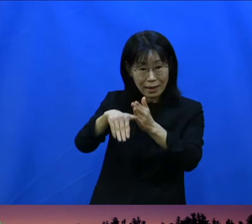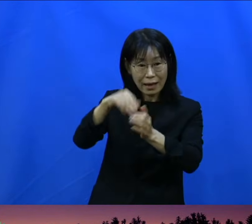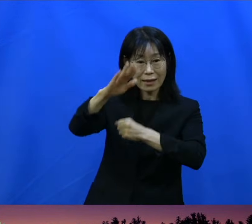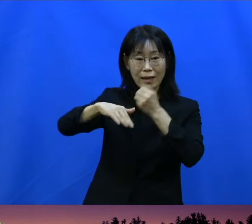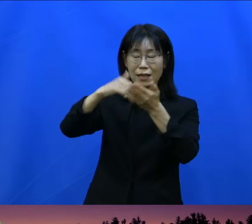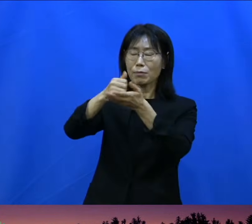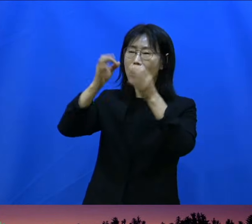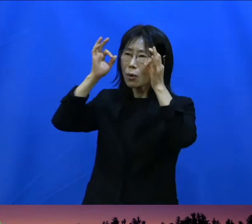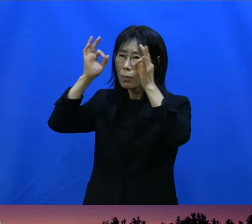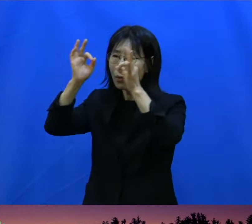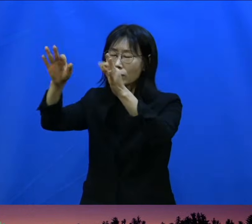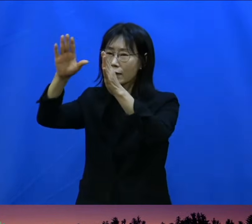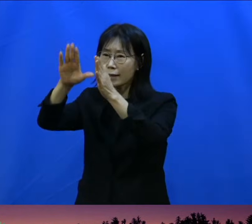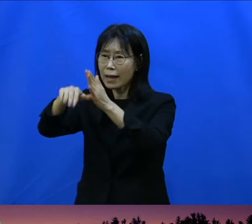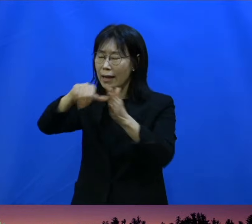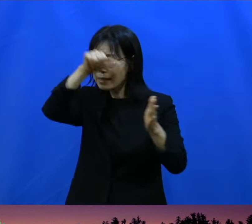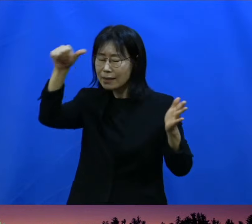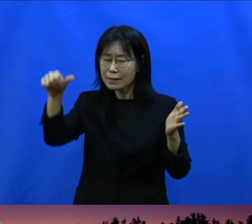틈입하시는 하나님.